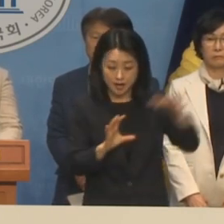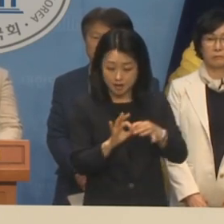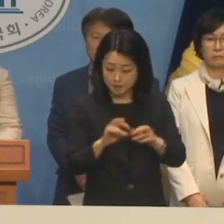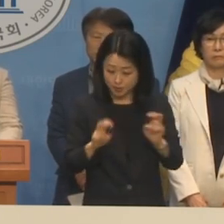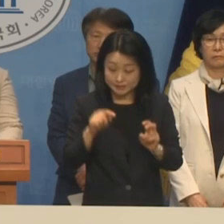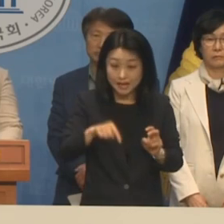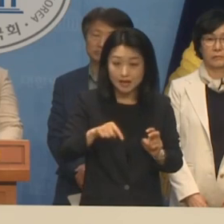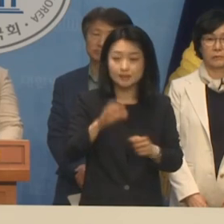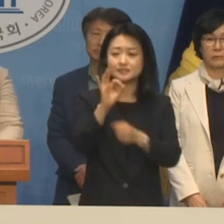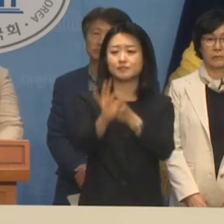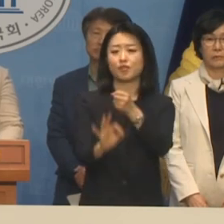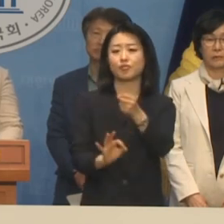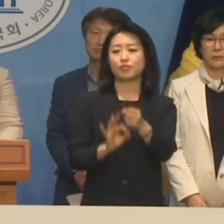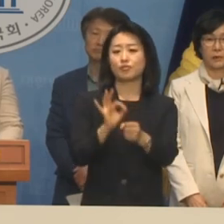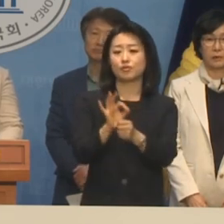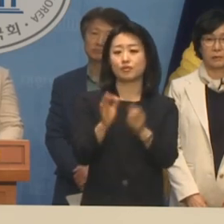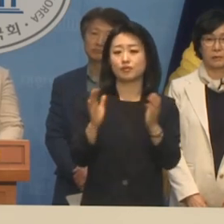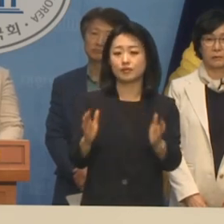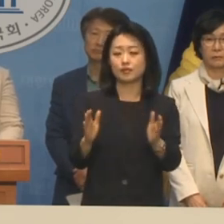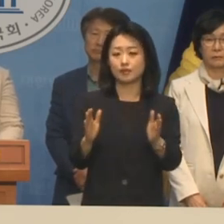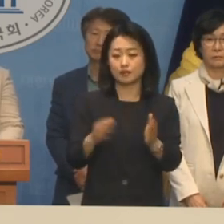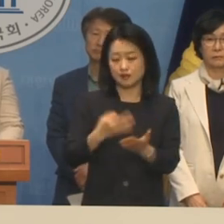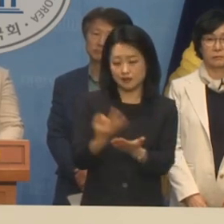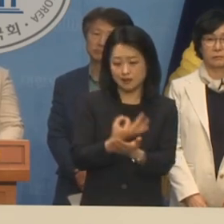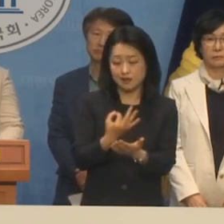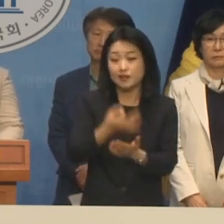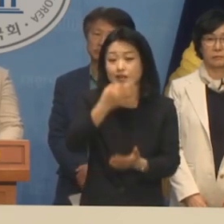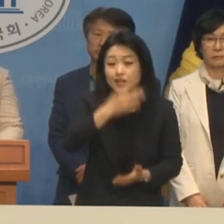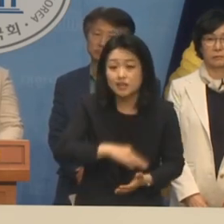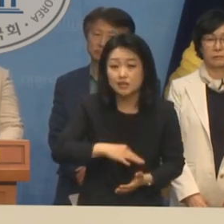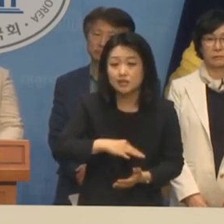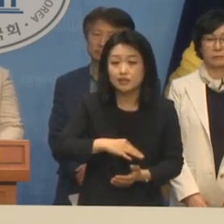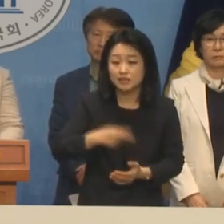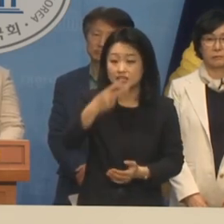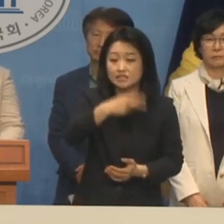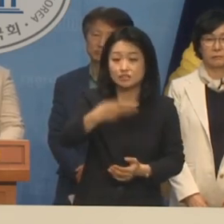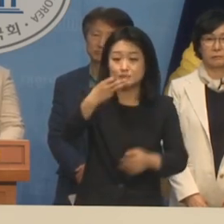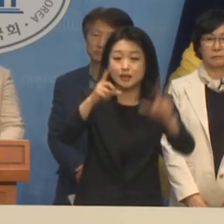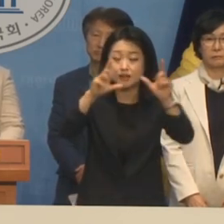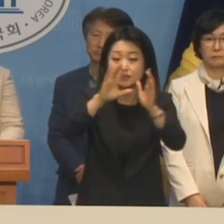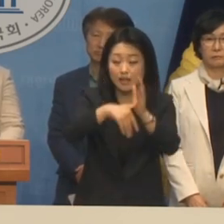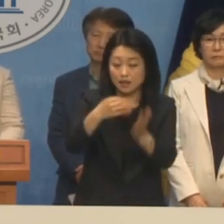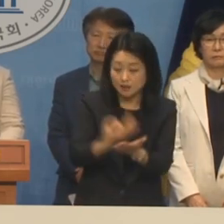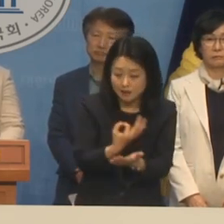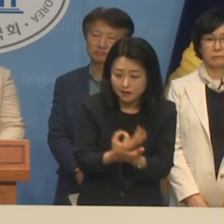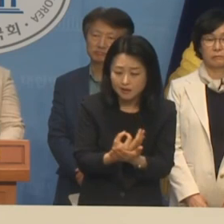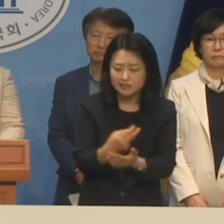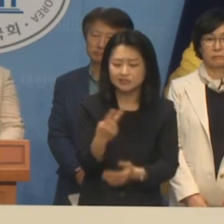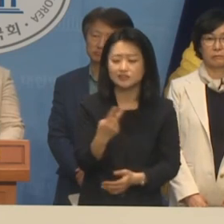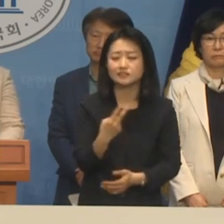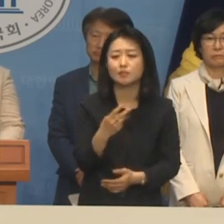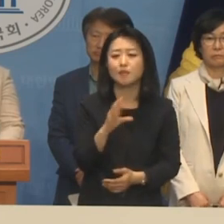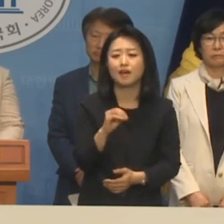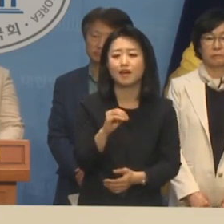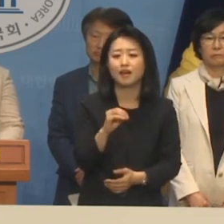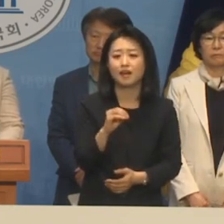가맹점주들이 10년간 실질 영업이익은 2013년 연간 2천만